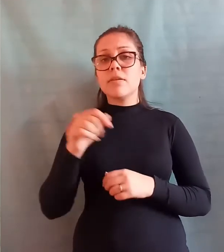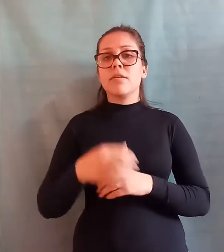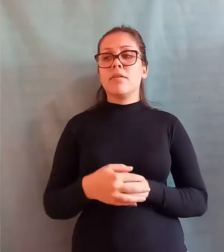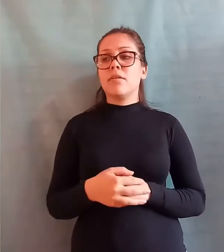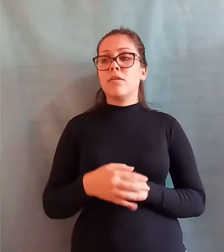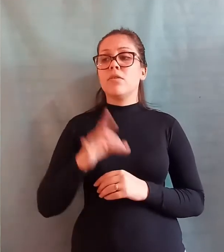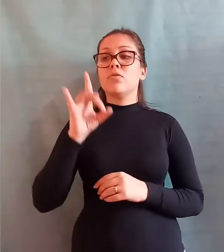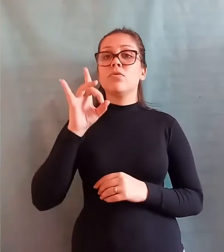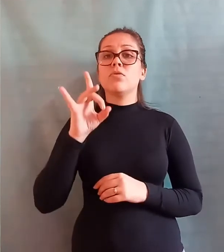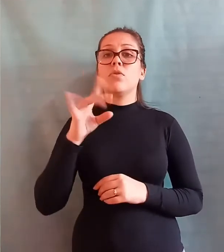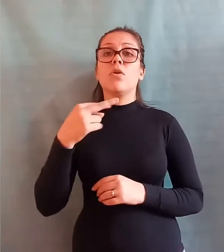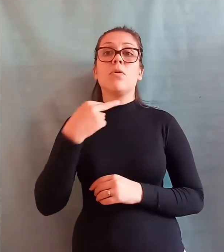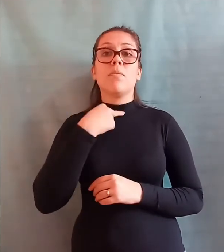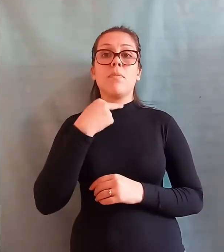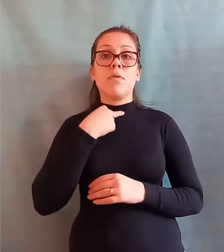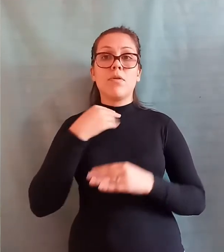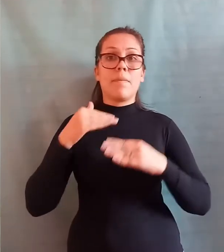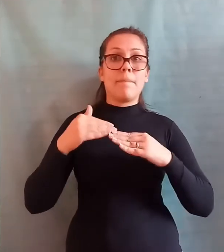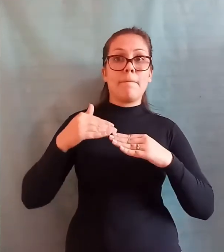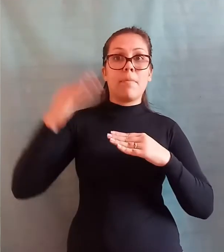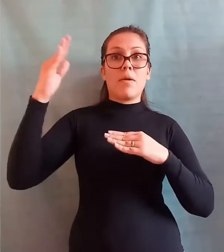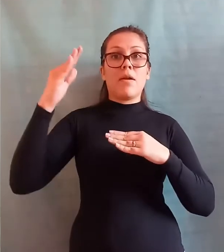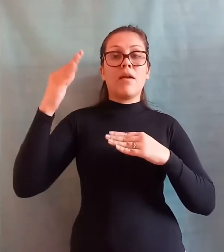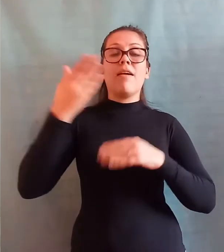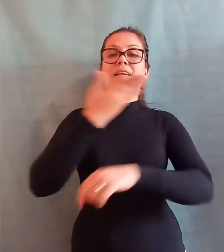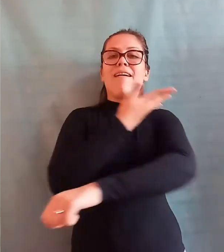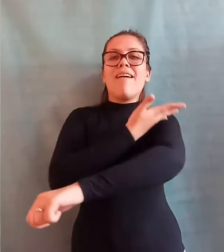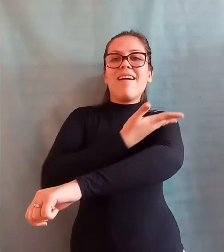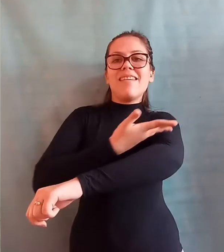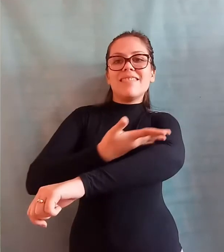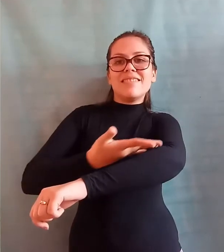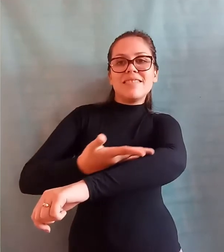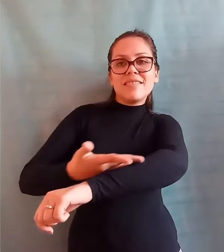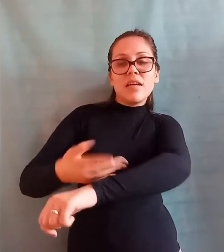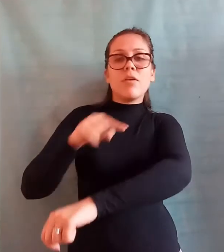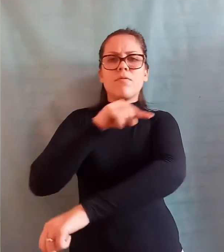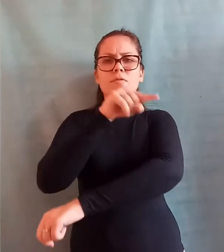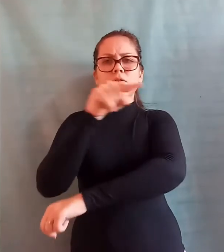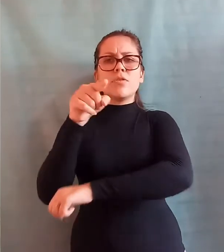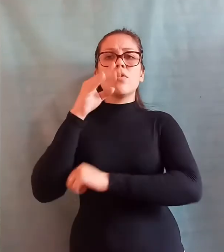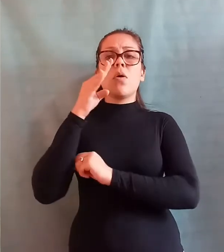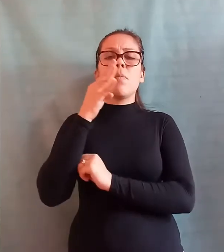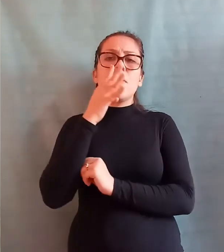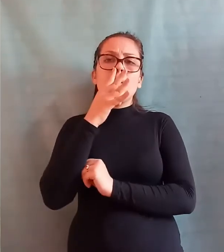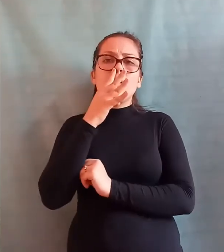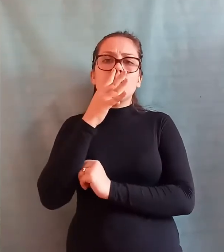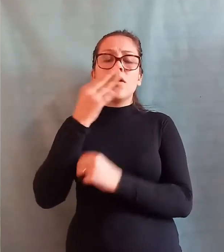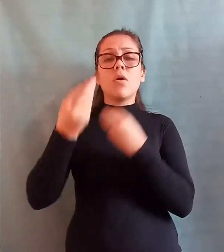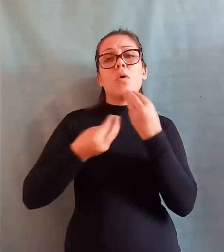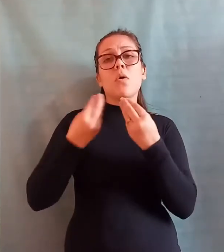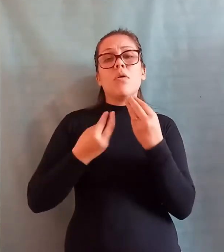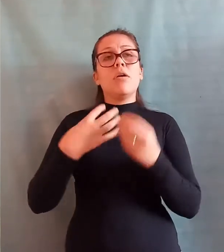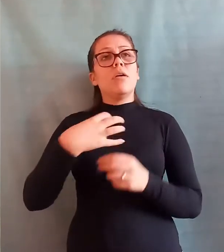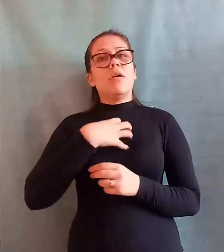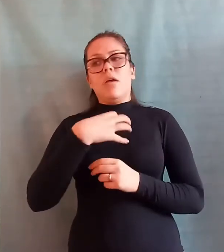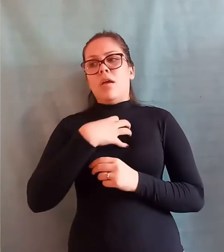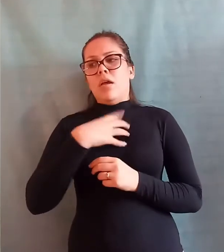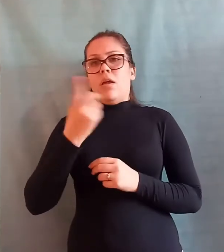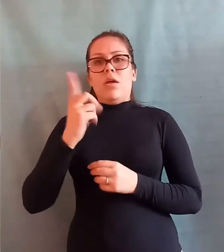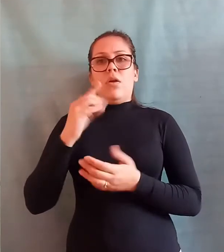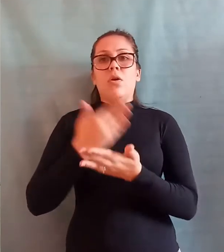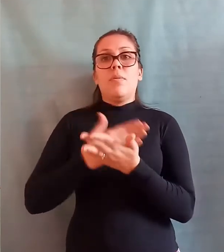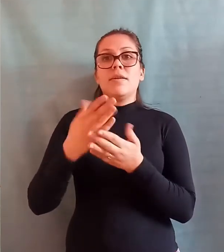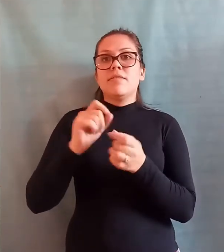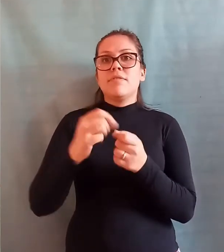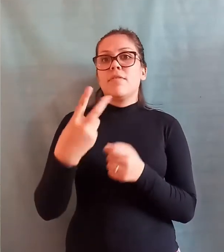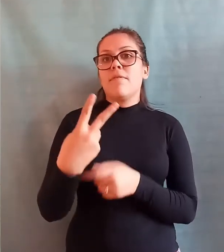sentido. Só lembrem de ir aumentando gradativamente para o corpo se acostumando e vocês observando como vocês se sentem. Então, não